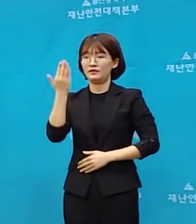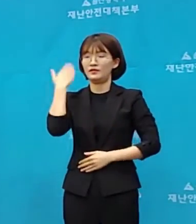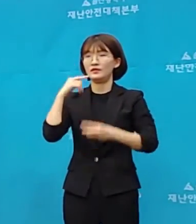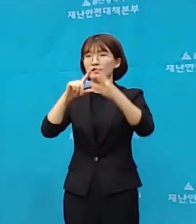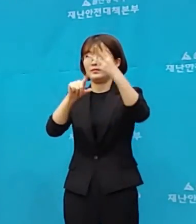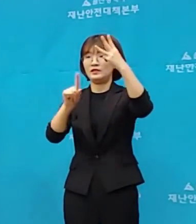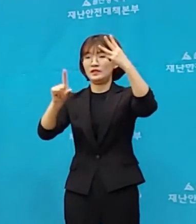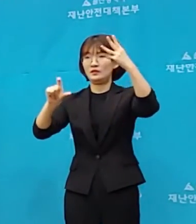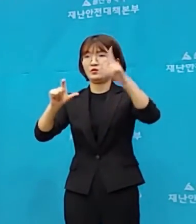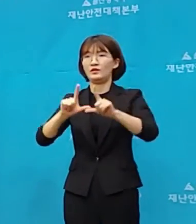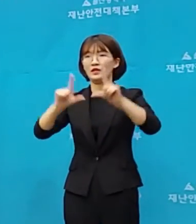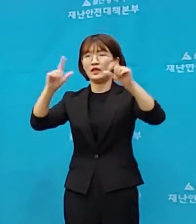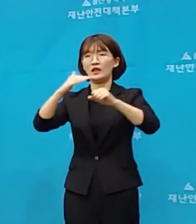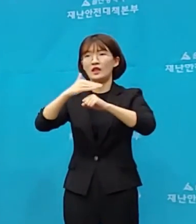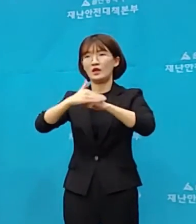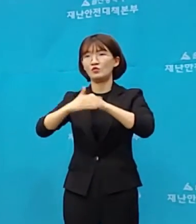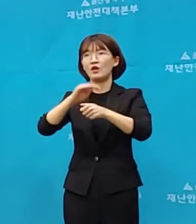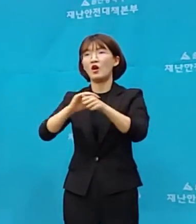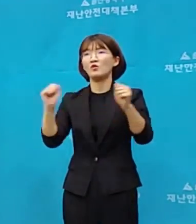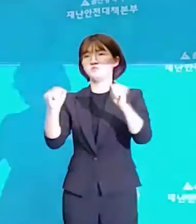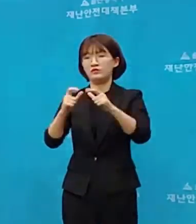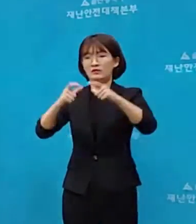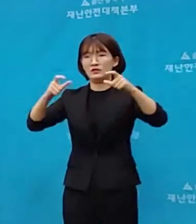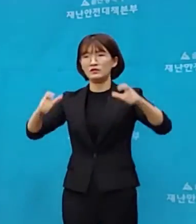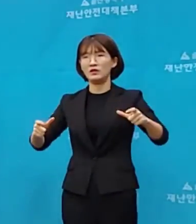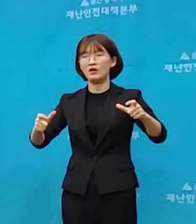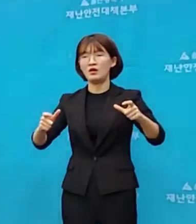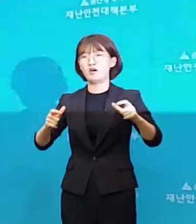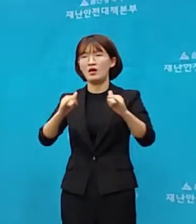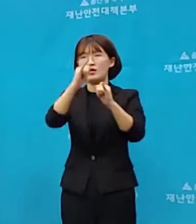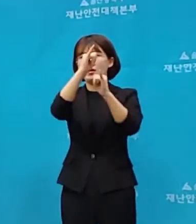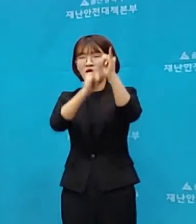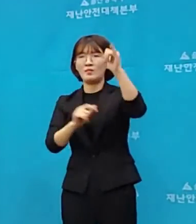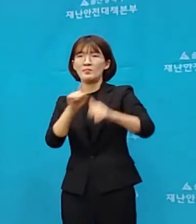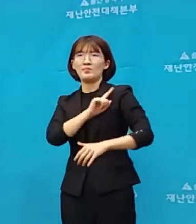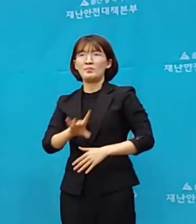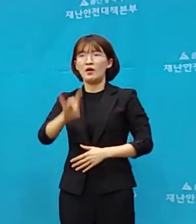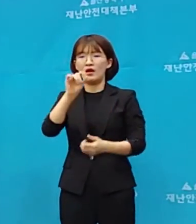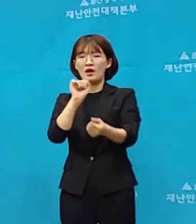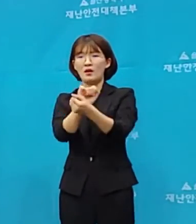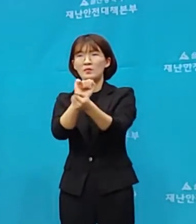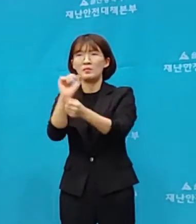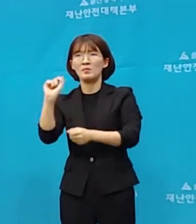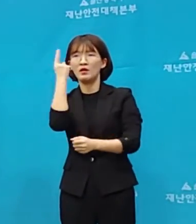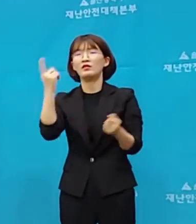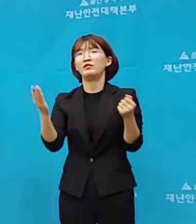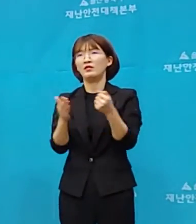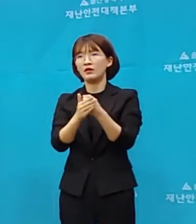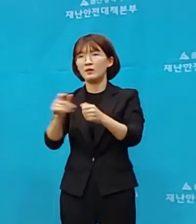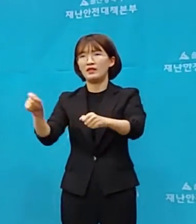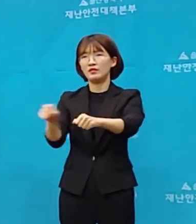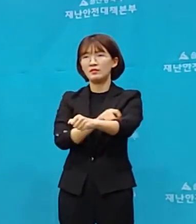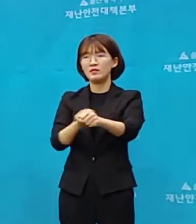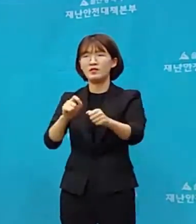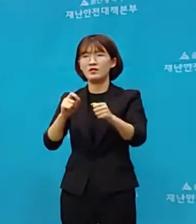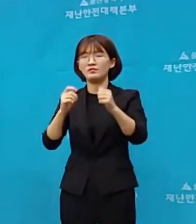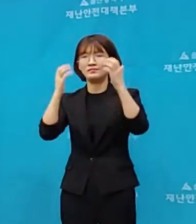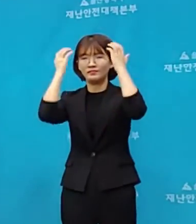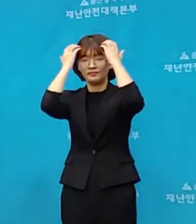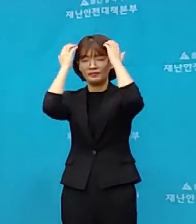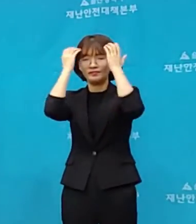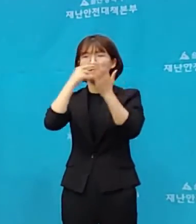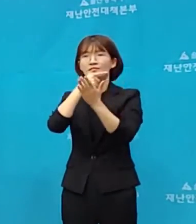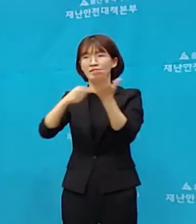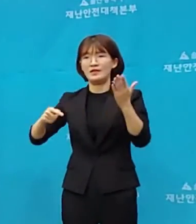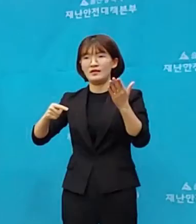15일 대구 경북 지역이 전례 없이 감염병으로 특별재난지역으로